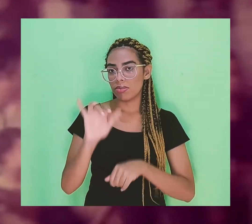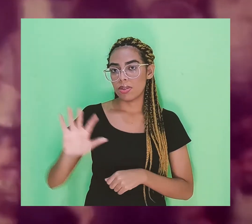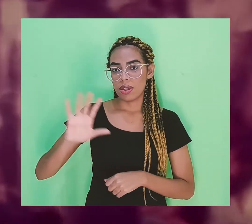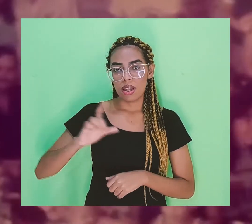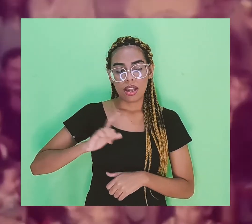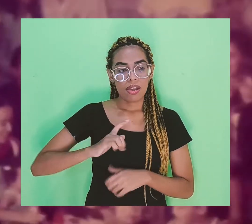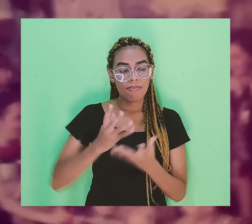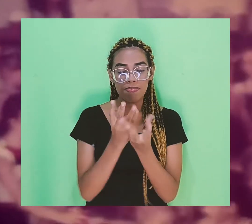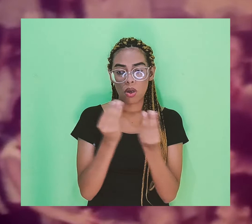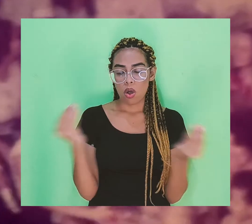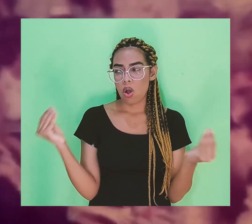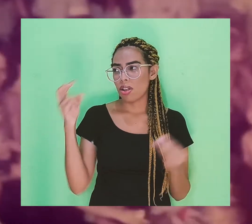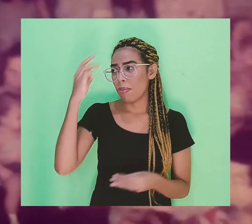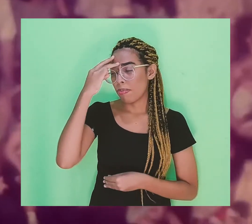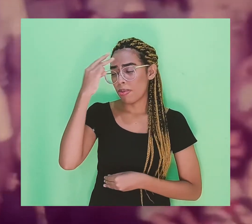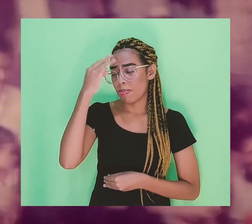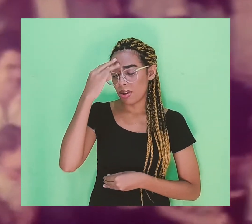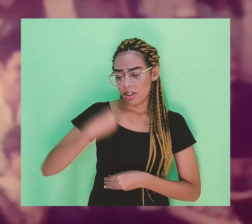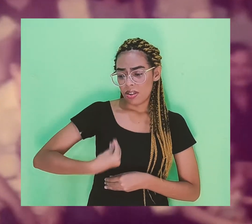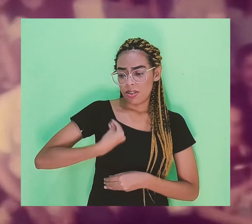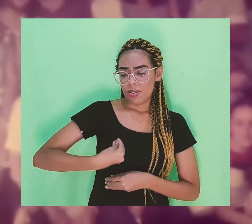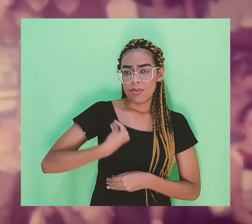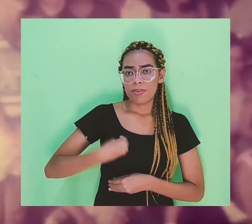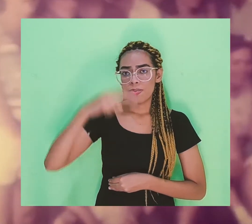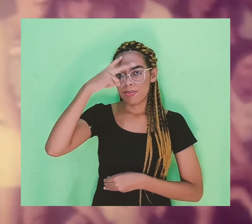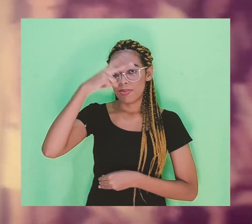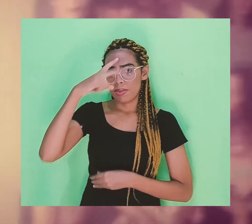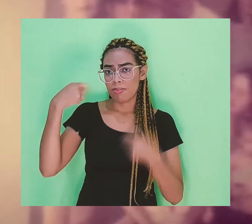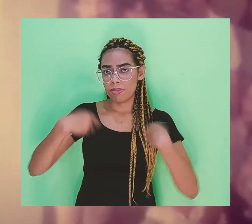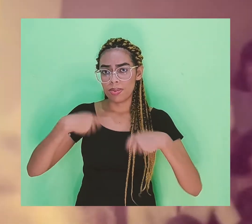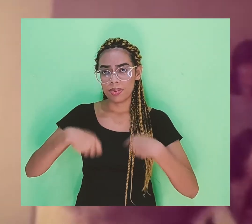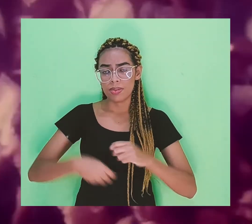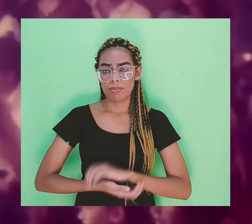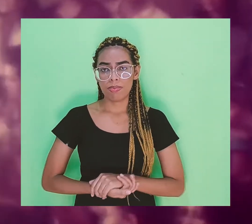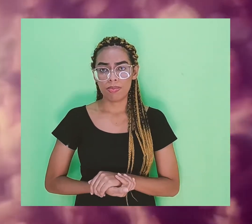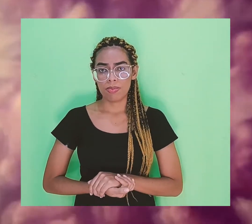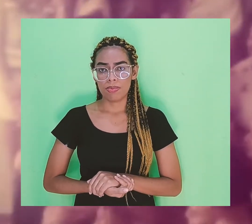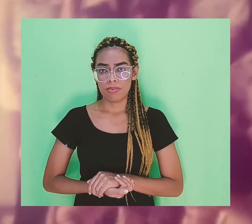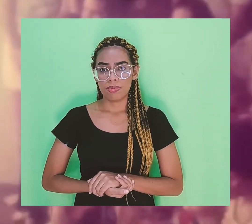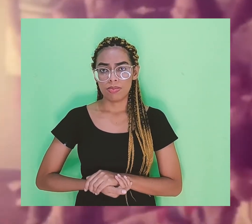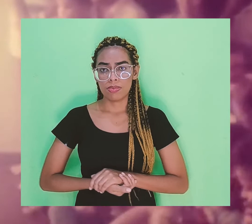super memórias, assim, são pessoas que têm uma memória de vida que tem que ser lembrada e celebrada, sabe?